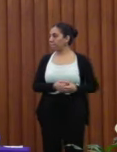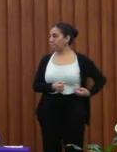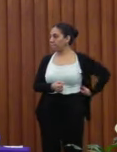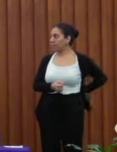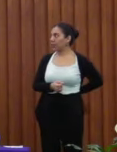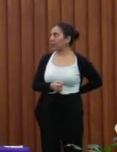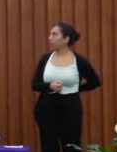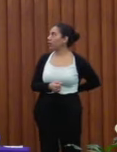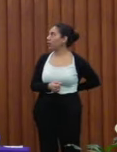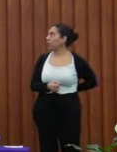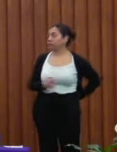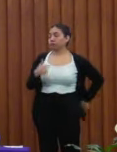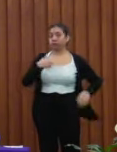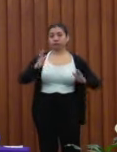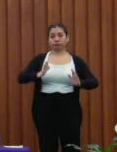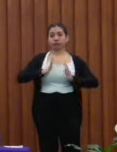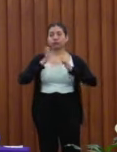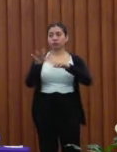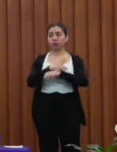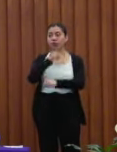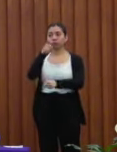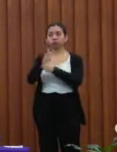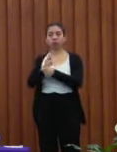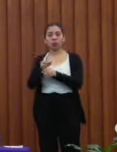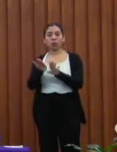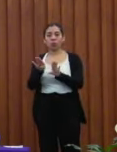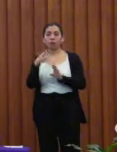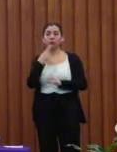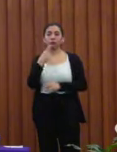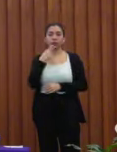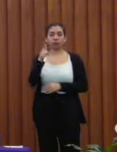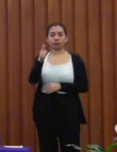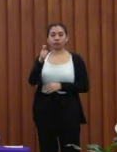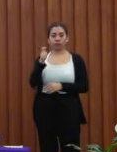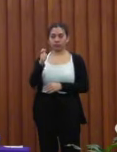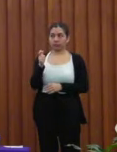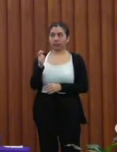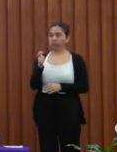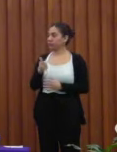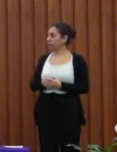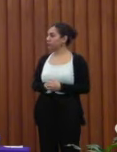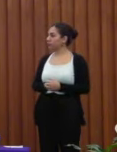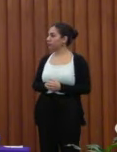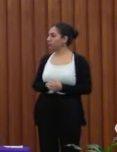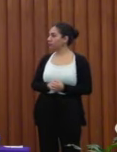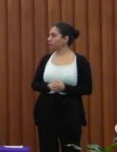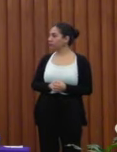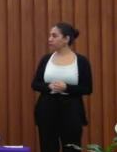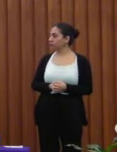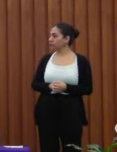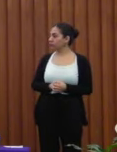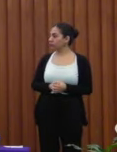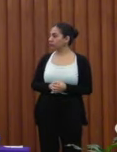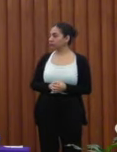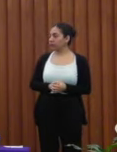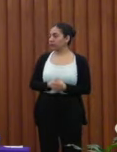de fuego. Parece ser que el incremento de las armas que se está dando en el país, pues también está